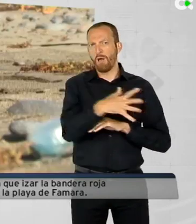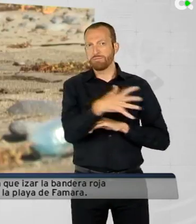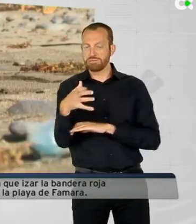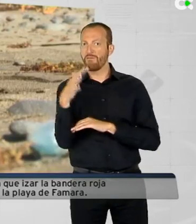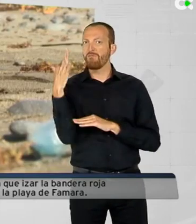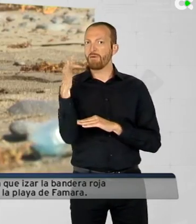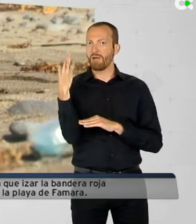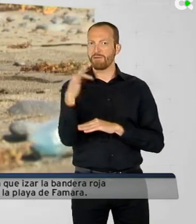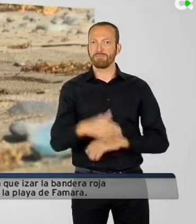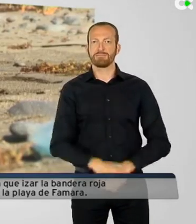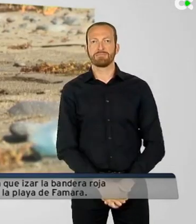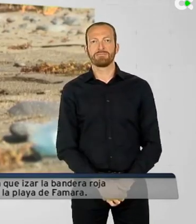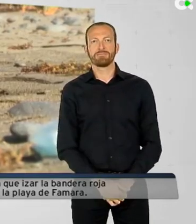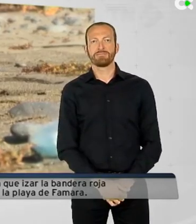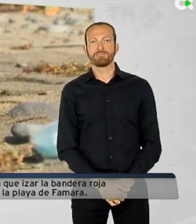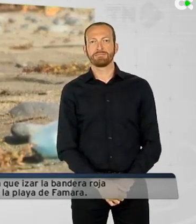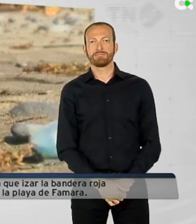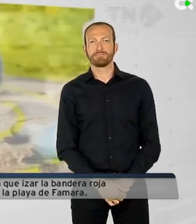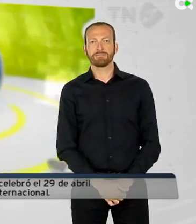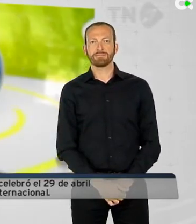de Famara.